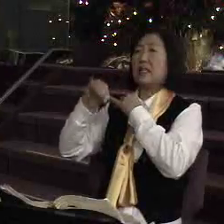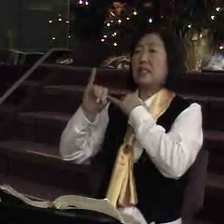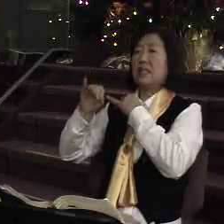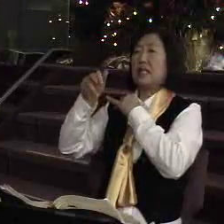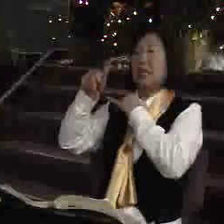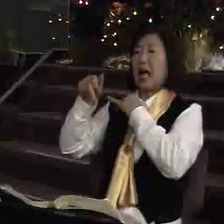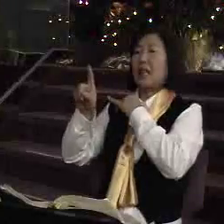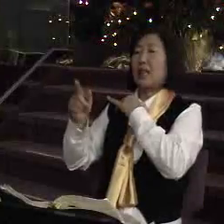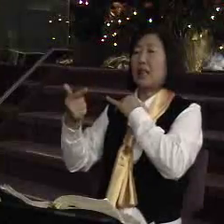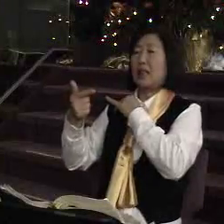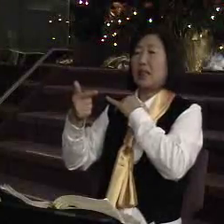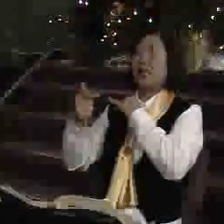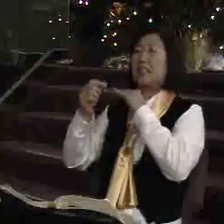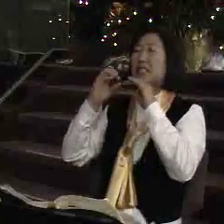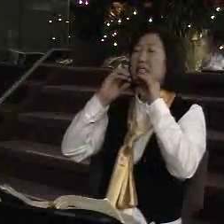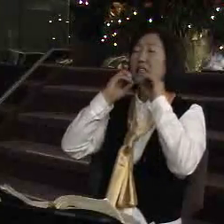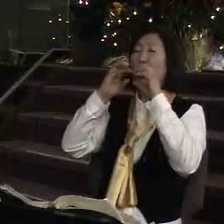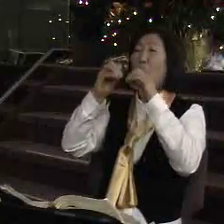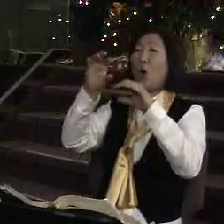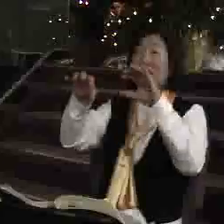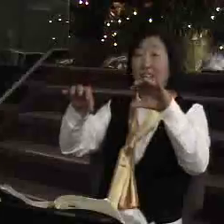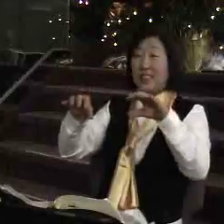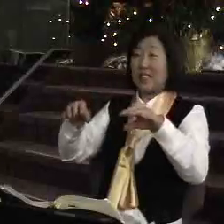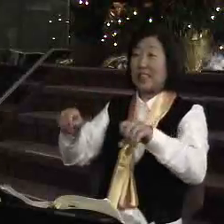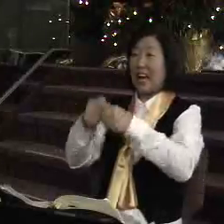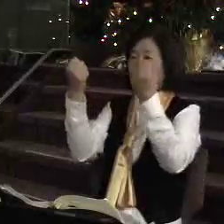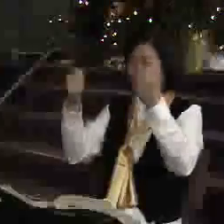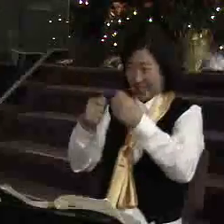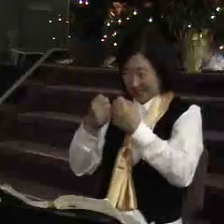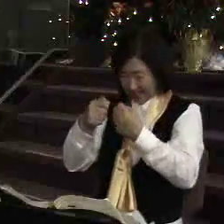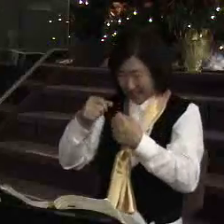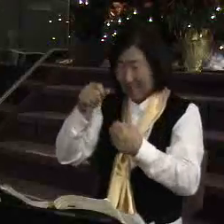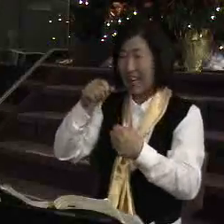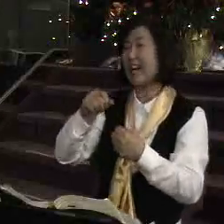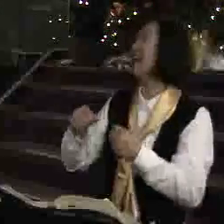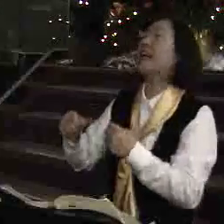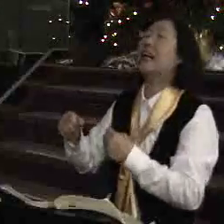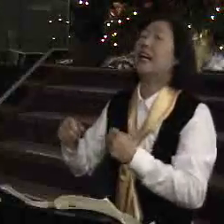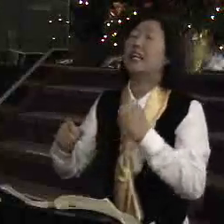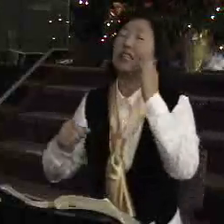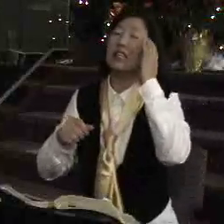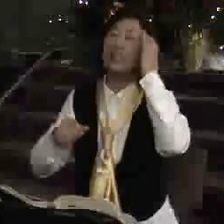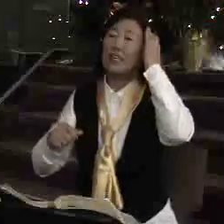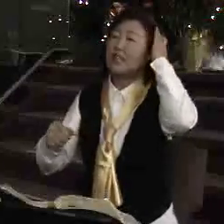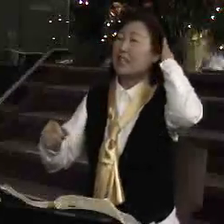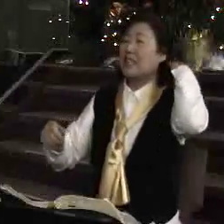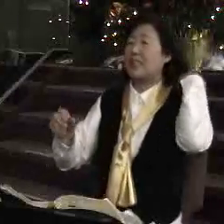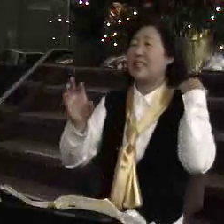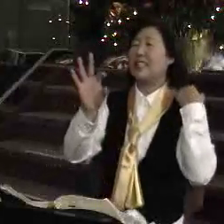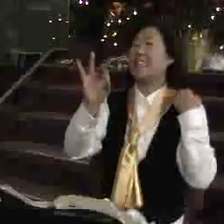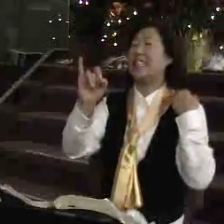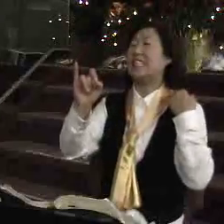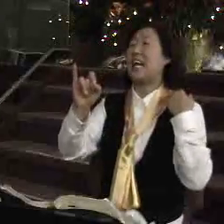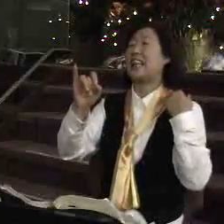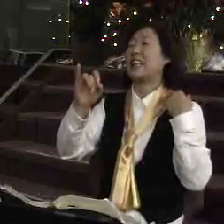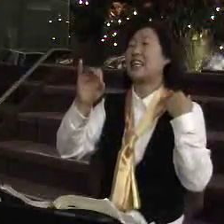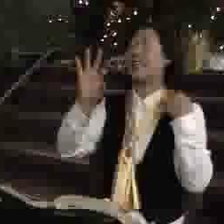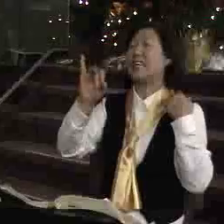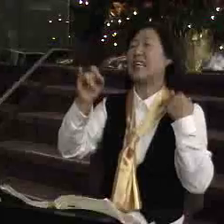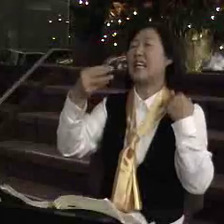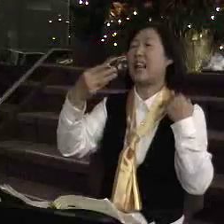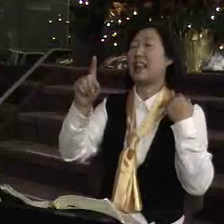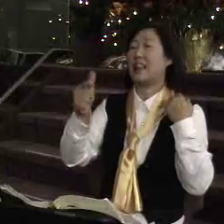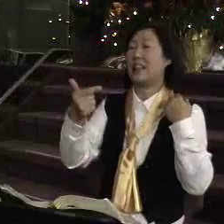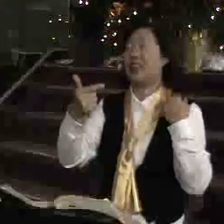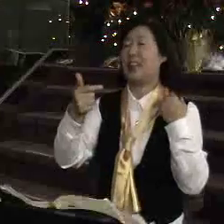핍박을 면하려고 그들이 몸부림쳤습니다. 그래서 결정적인 순간에 주님을 전적으로